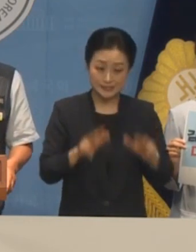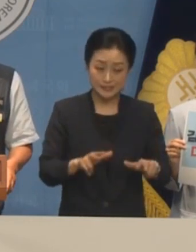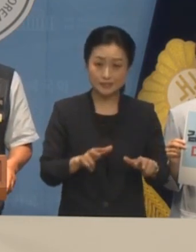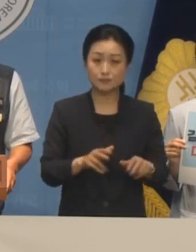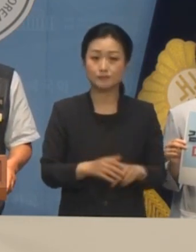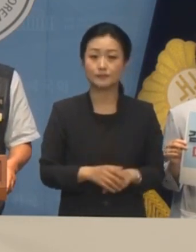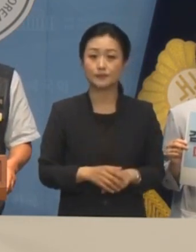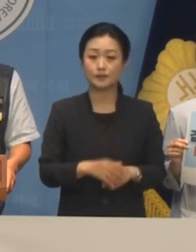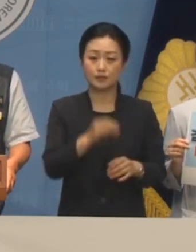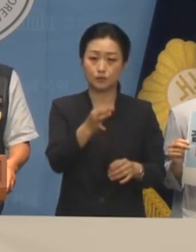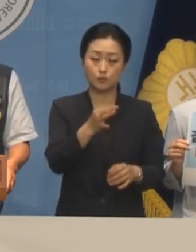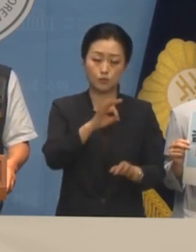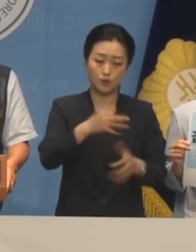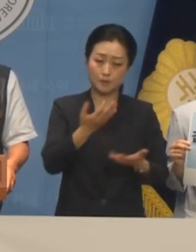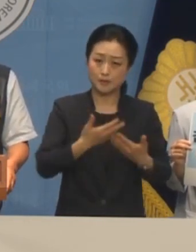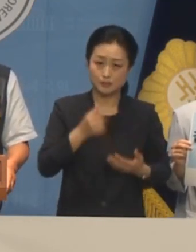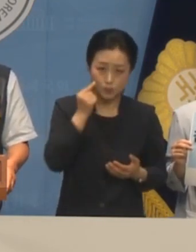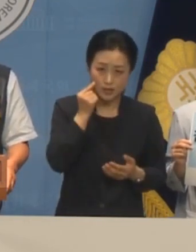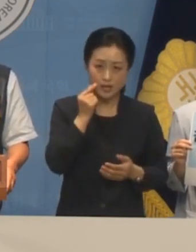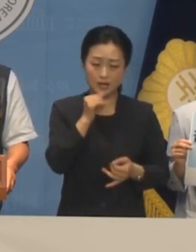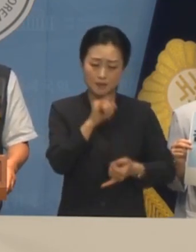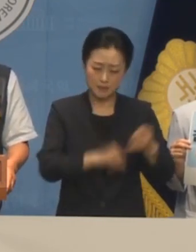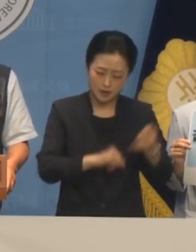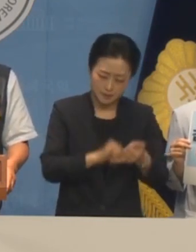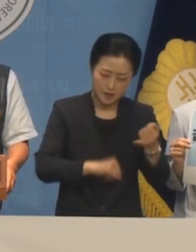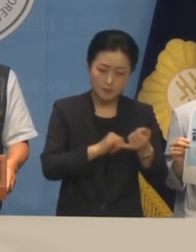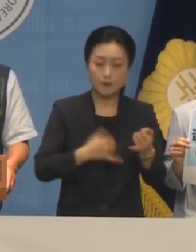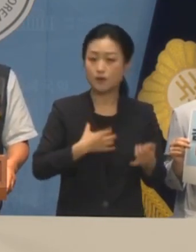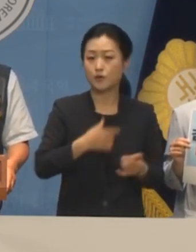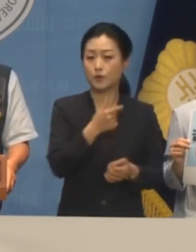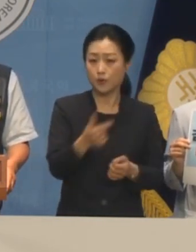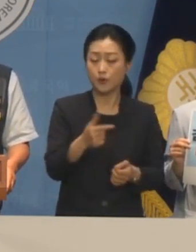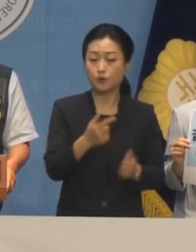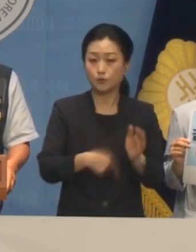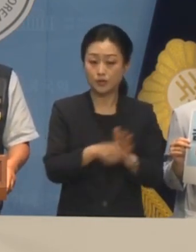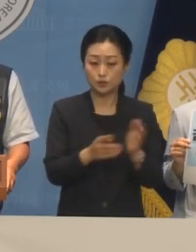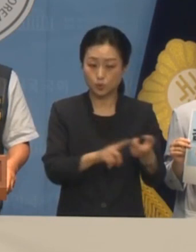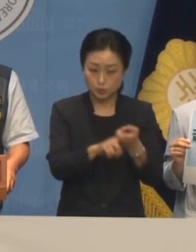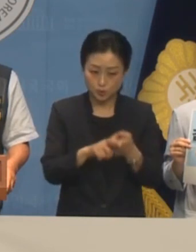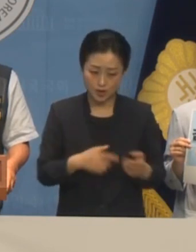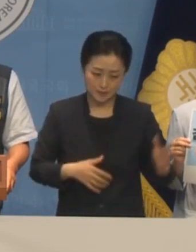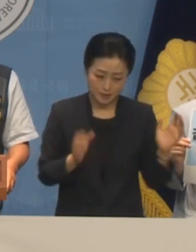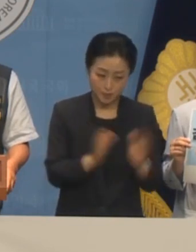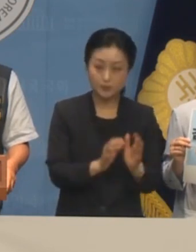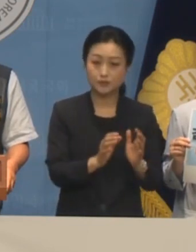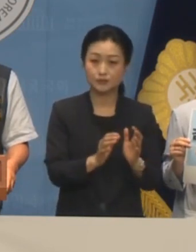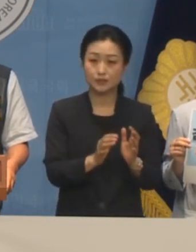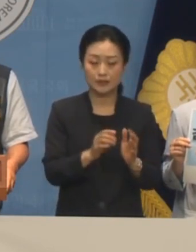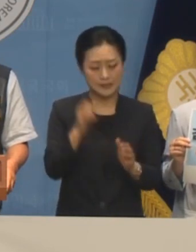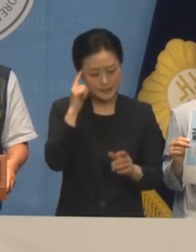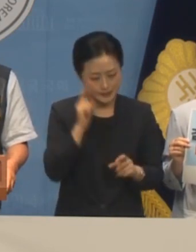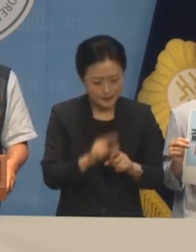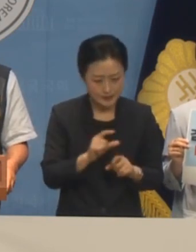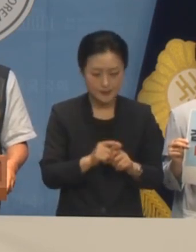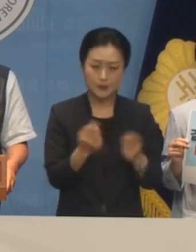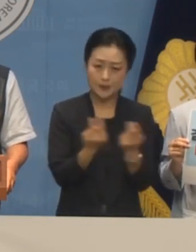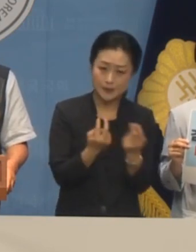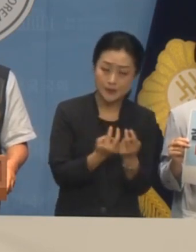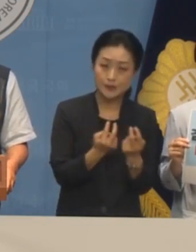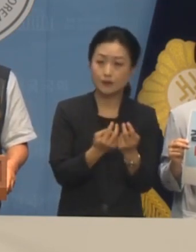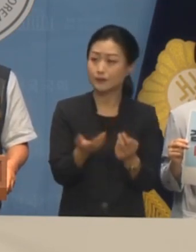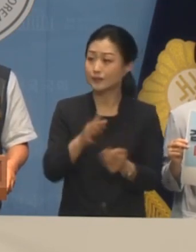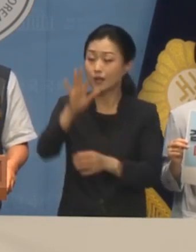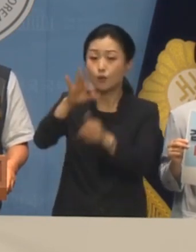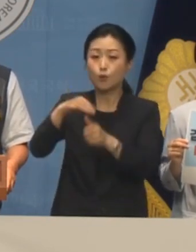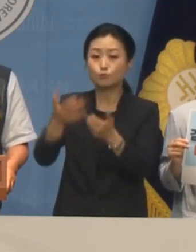많은 채불 문제 고행 문제를 해결하고이를 위해 노조와 머리를 맞대고 돈의 할 수 있는 사람이 고용노동부